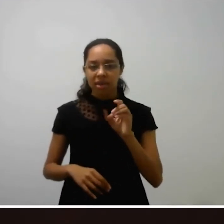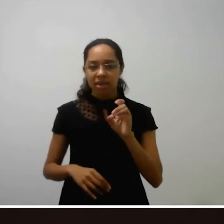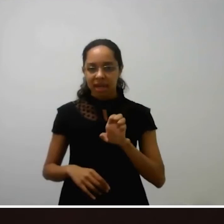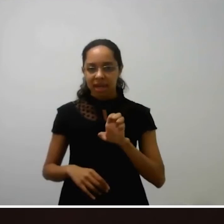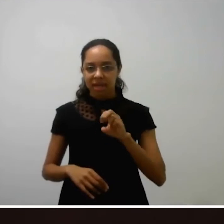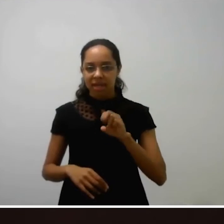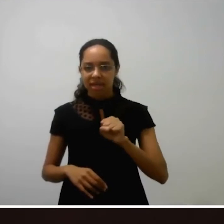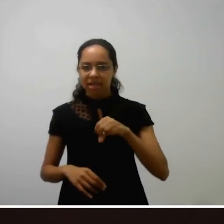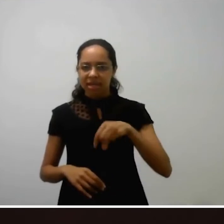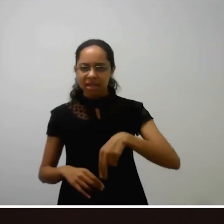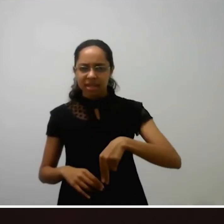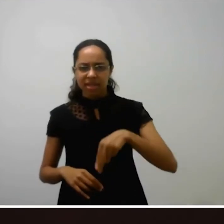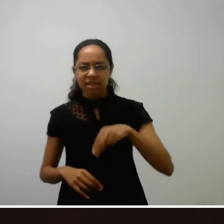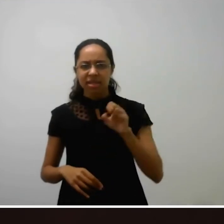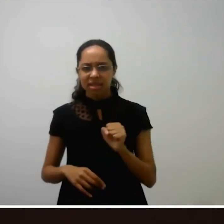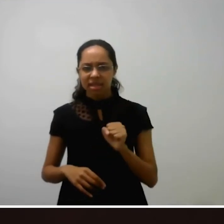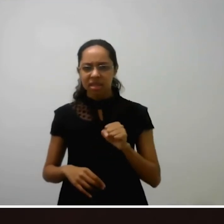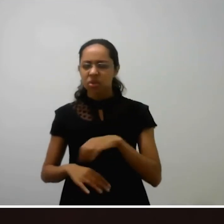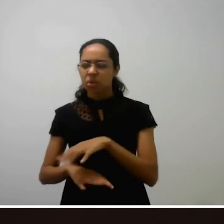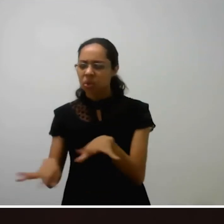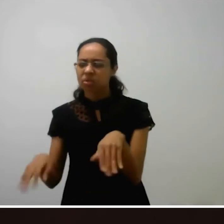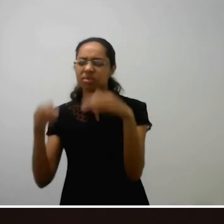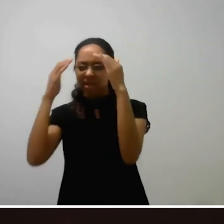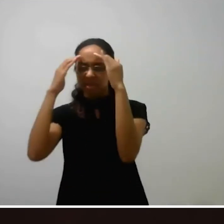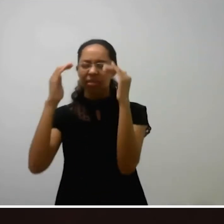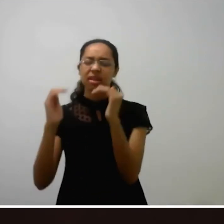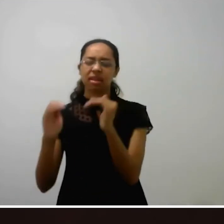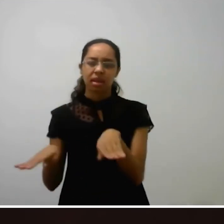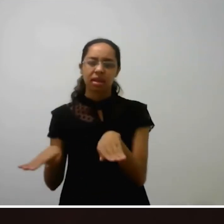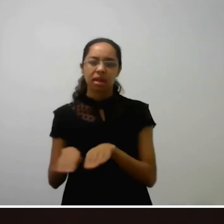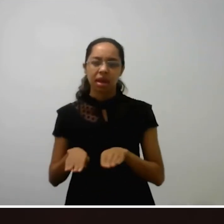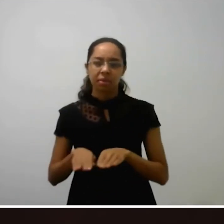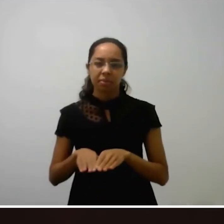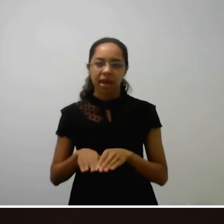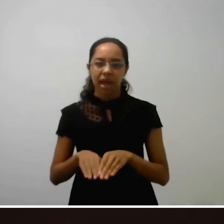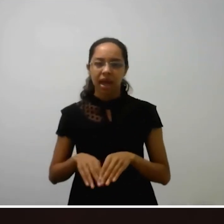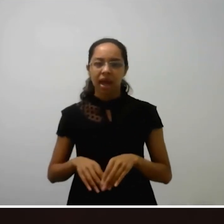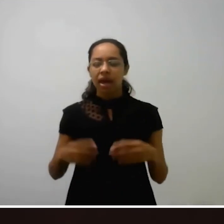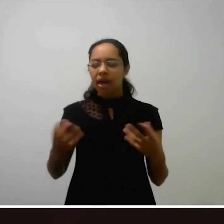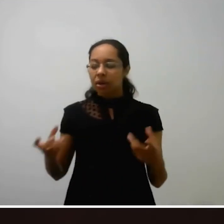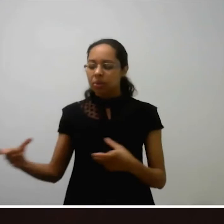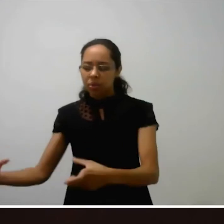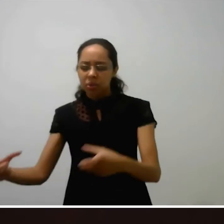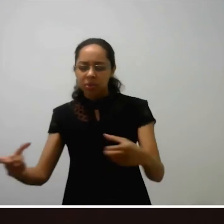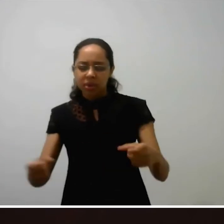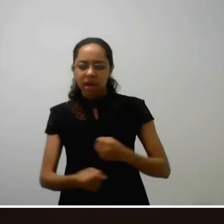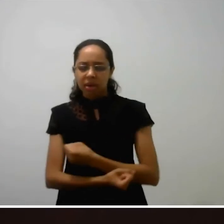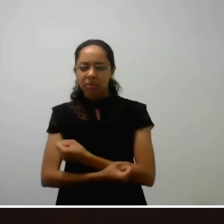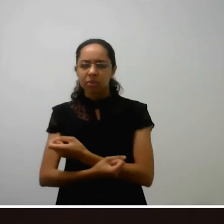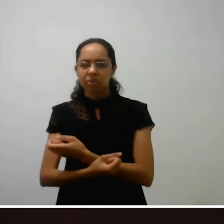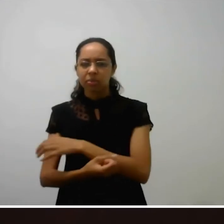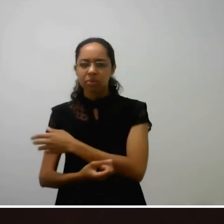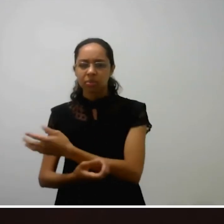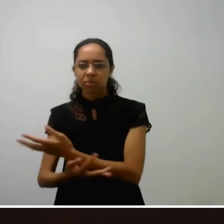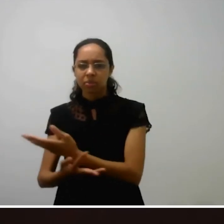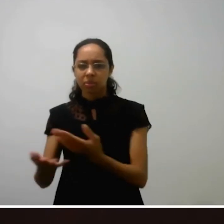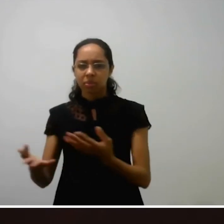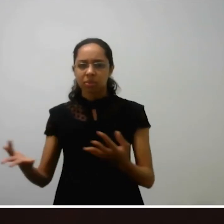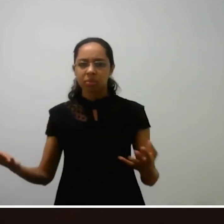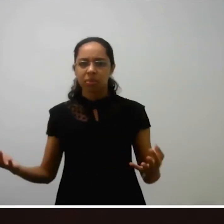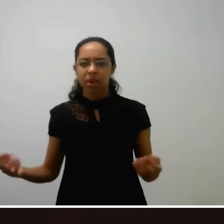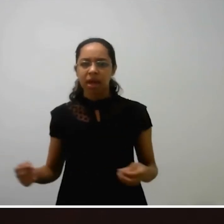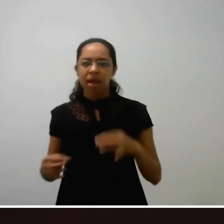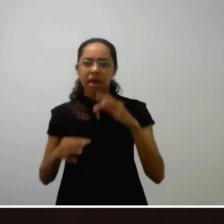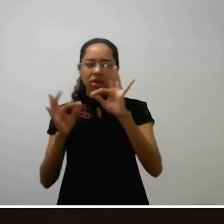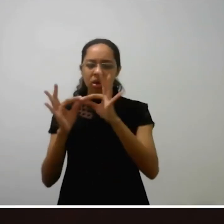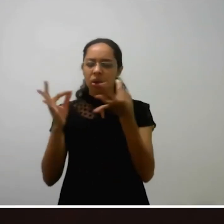região bonita, uma região bela, de vinícolas, de plantação de videira, né, para produção